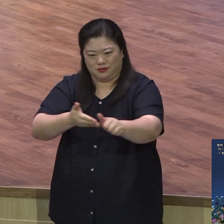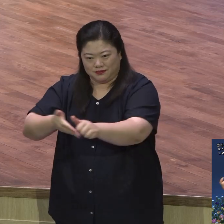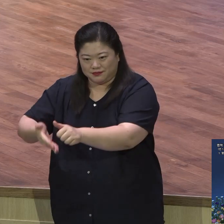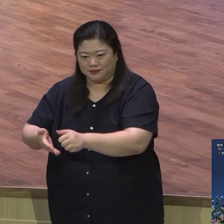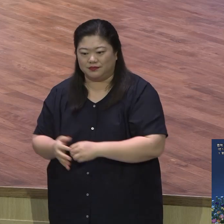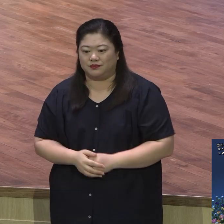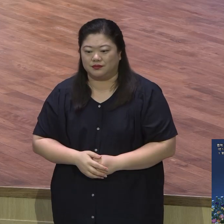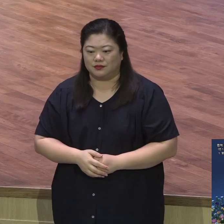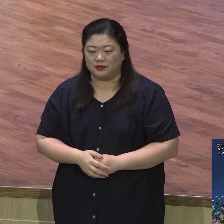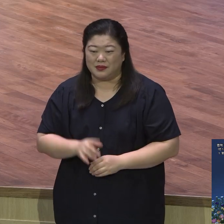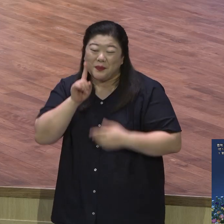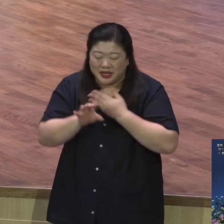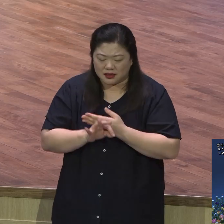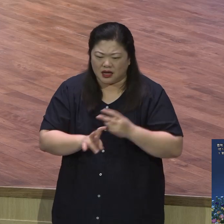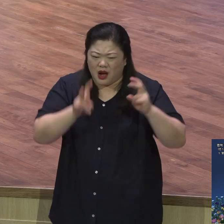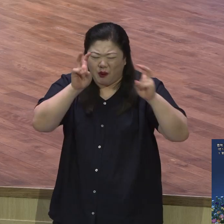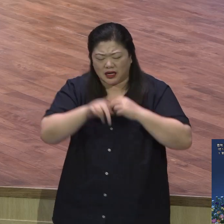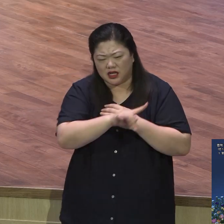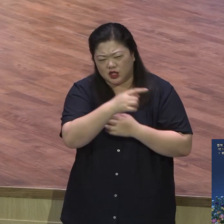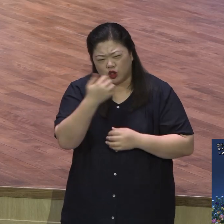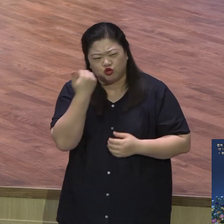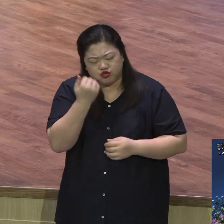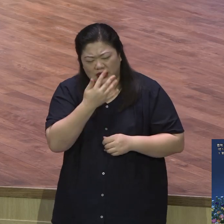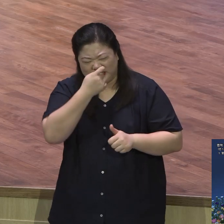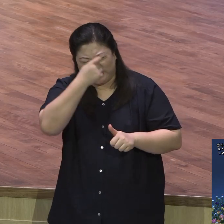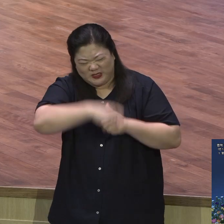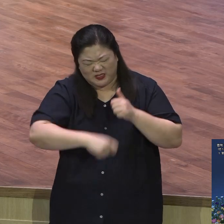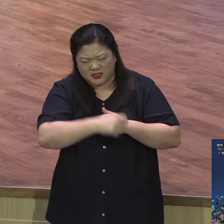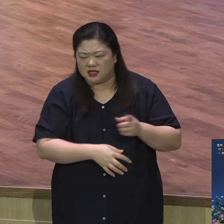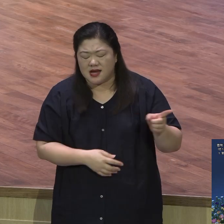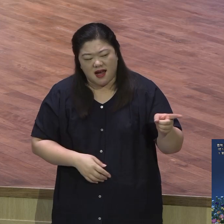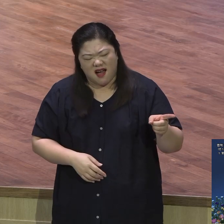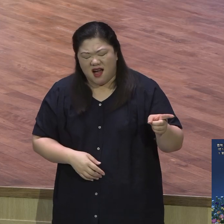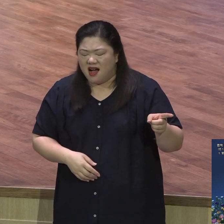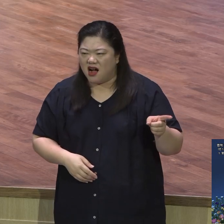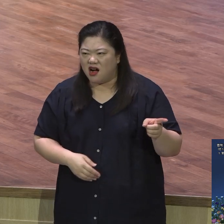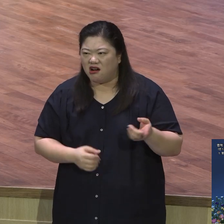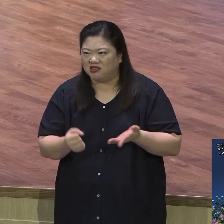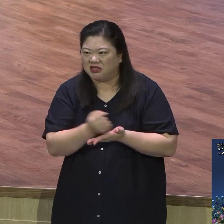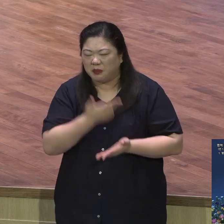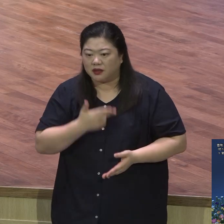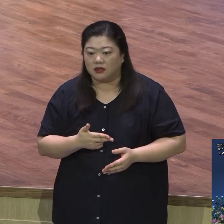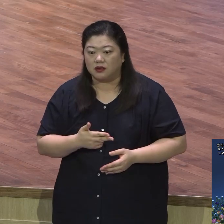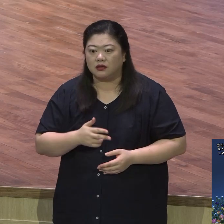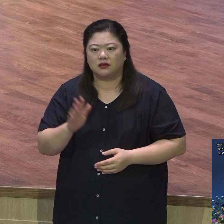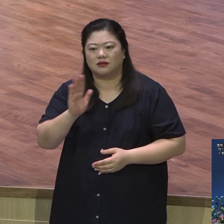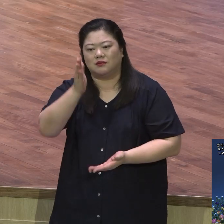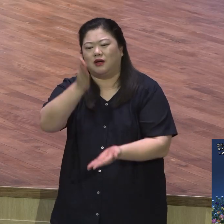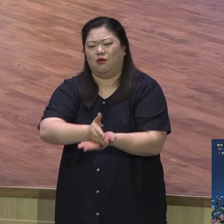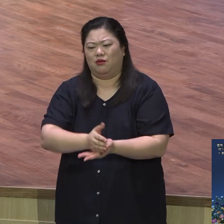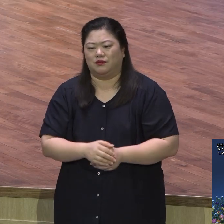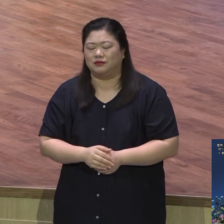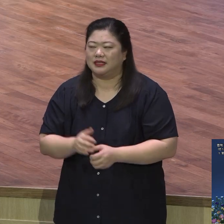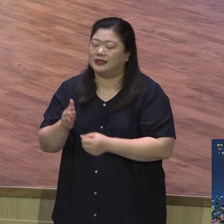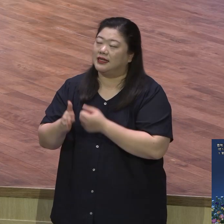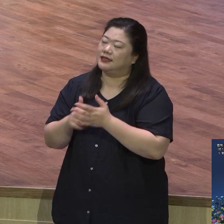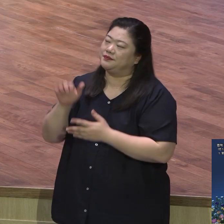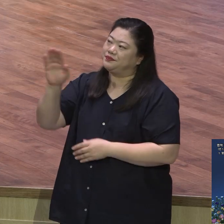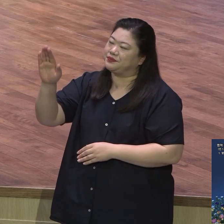직장에서 누가 나를 괴롭힌다. 그럼 저 인간 지금 뭐 어때서 성질 더러운 놈 이래 하지 말고 하나님이 저 인간하고